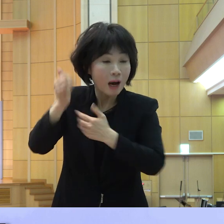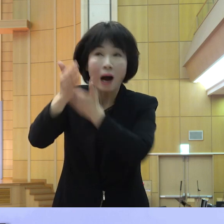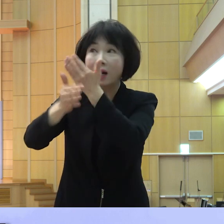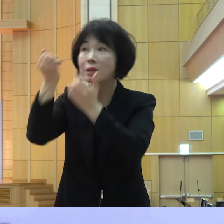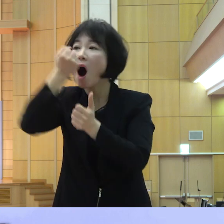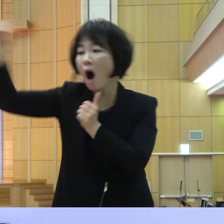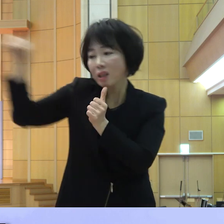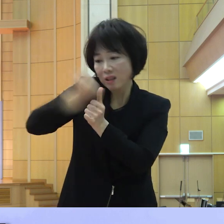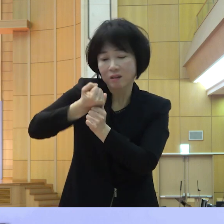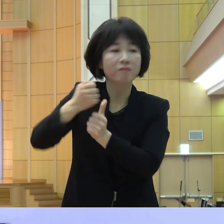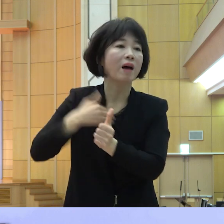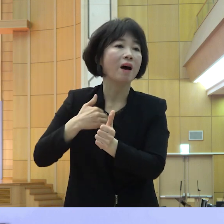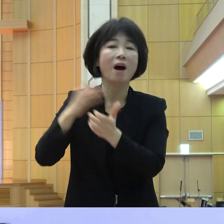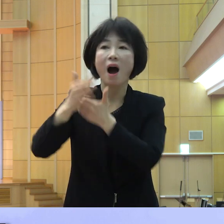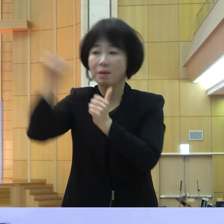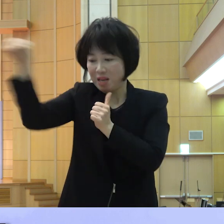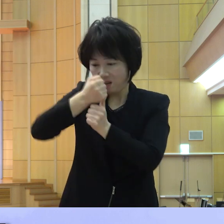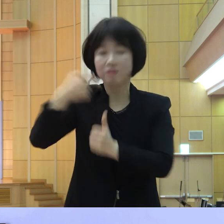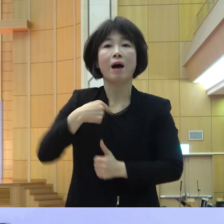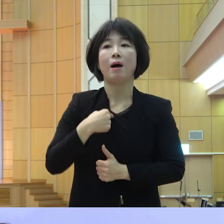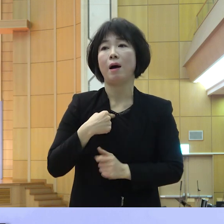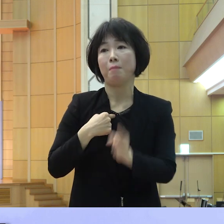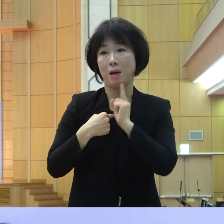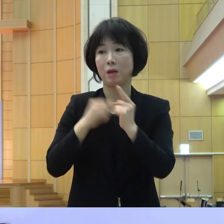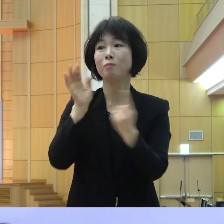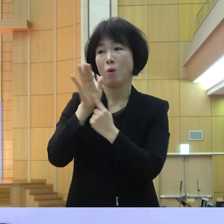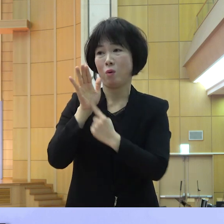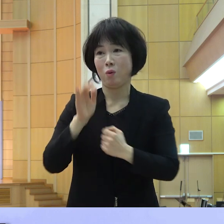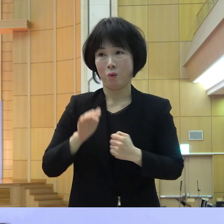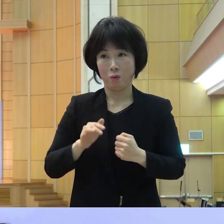인치신 자니라. 넘어가야죠.